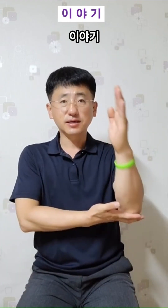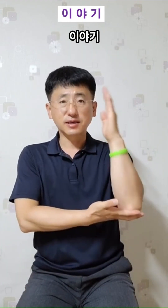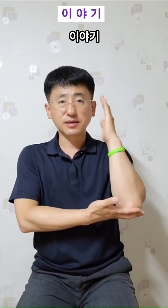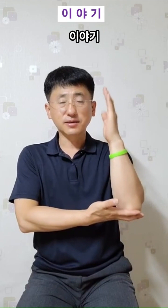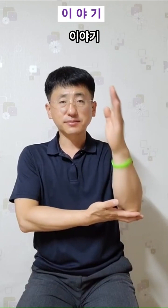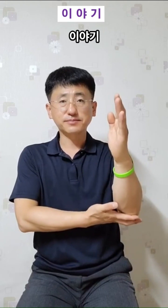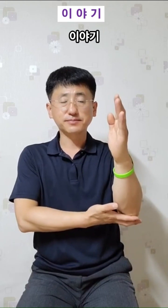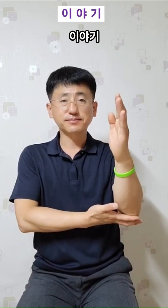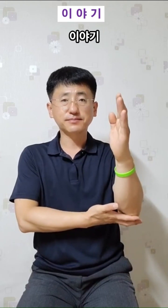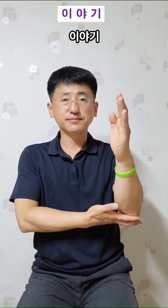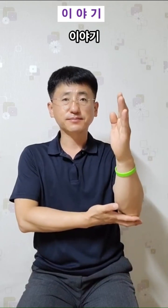이야기.